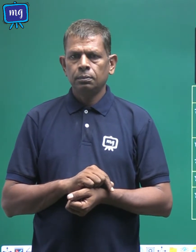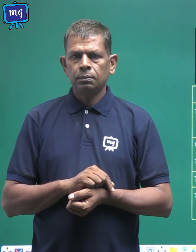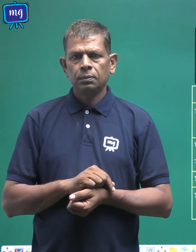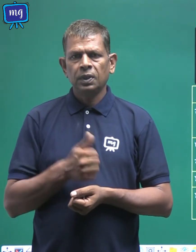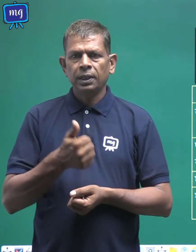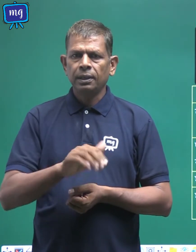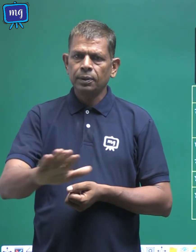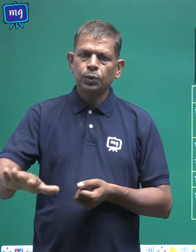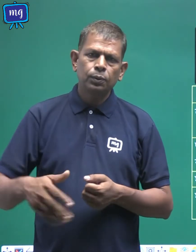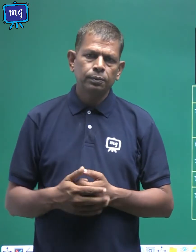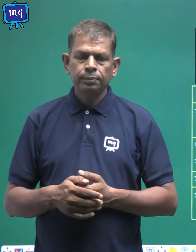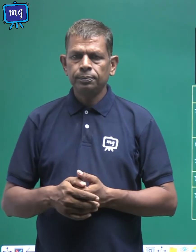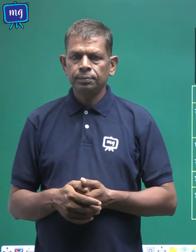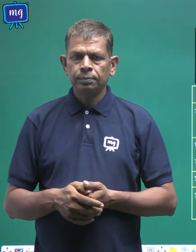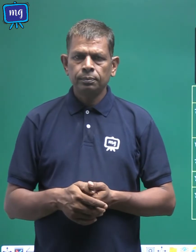ठीक है बच्चों।